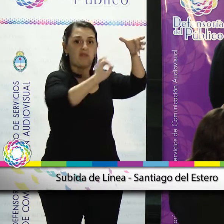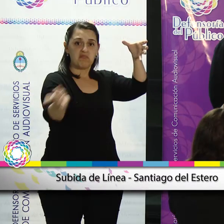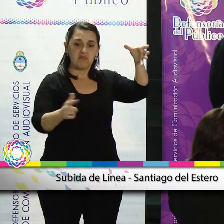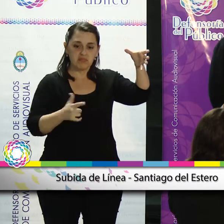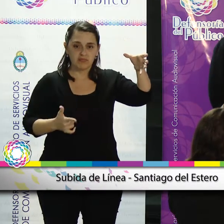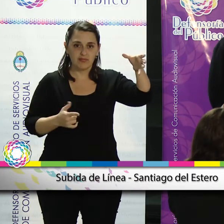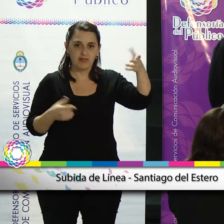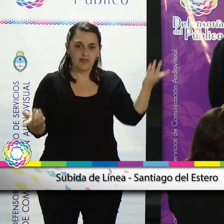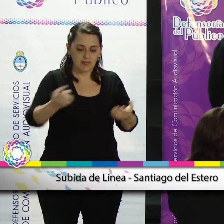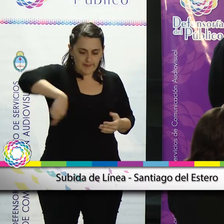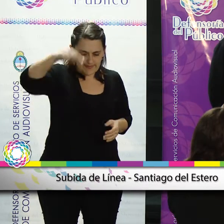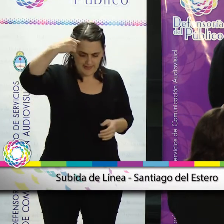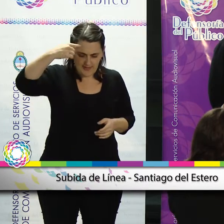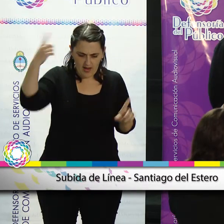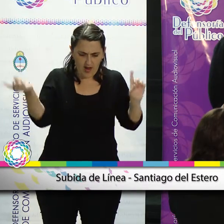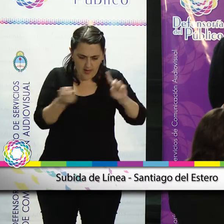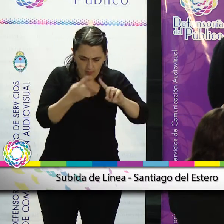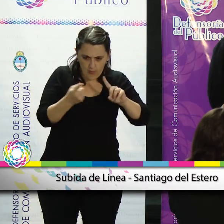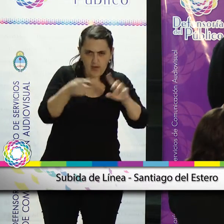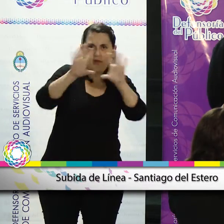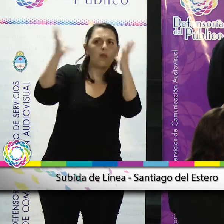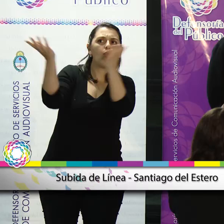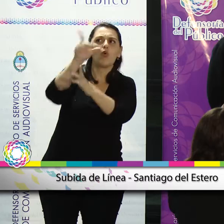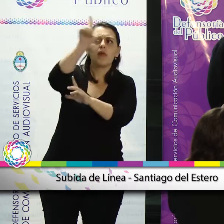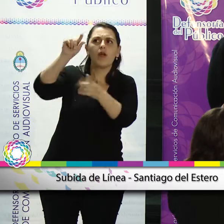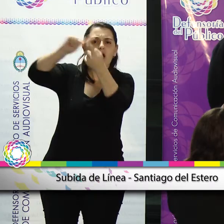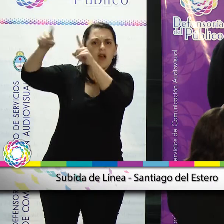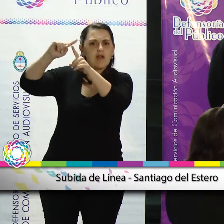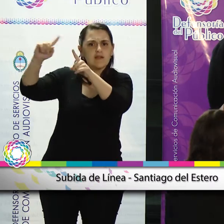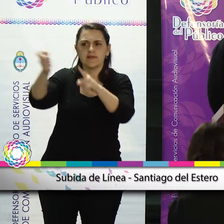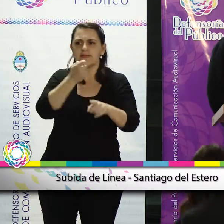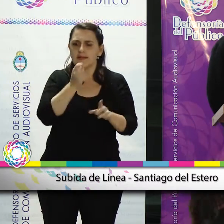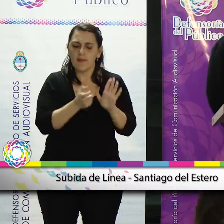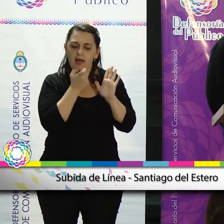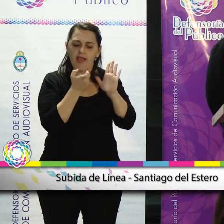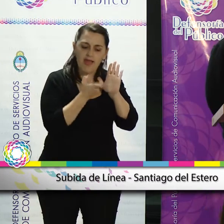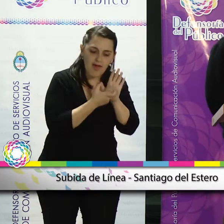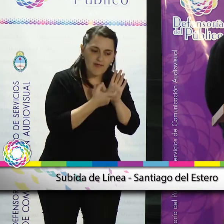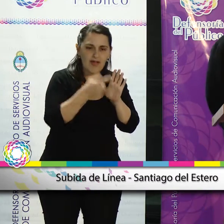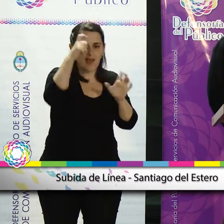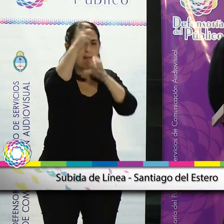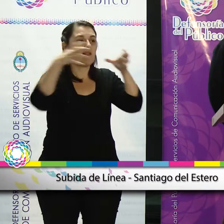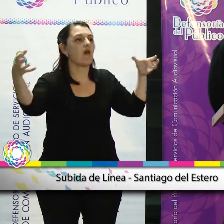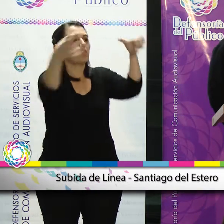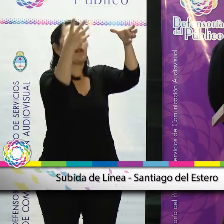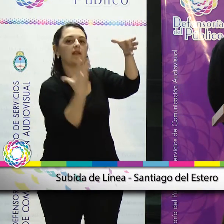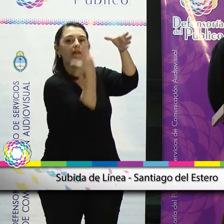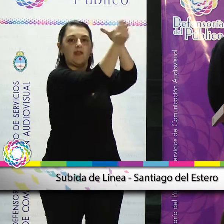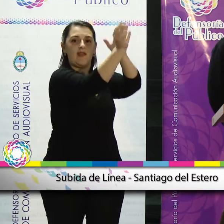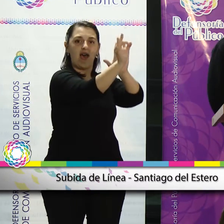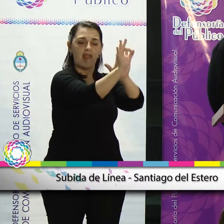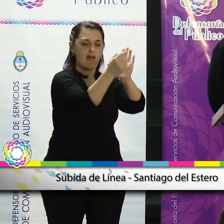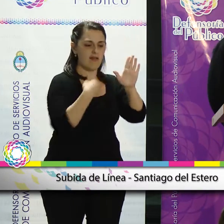acuerdan con los estándares internacionales si no mencionas la concentración lo que estás haciendo es joderte